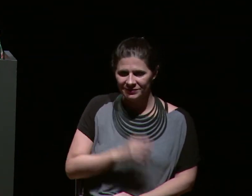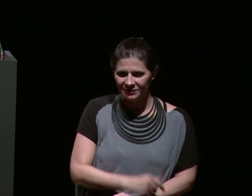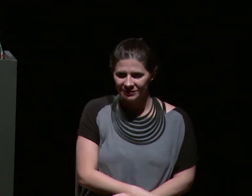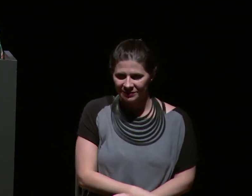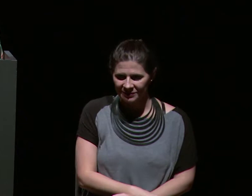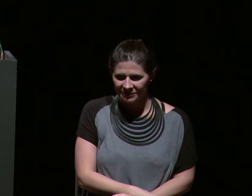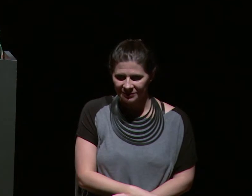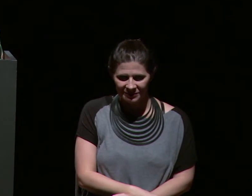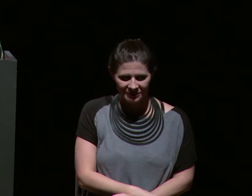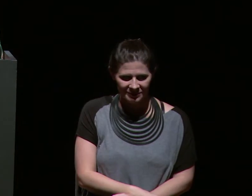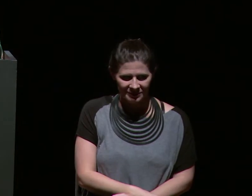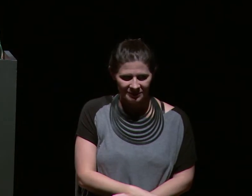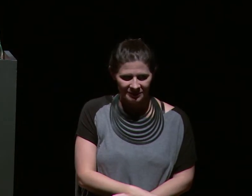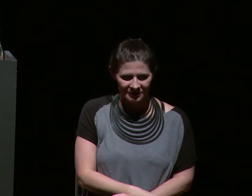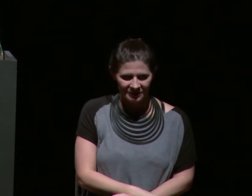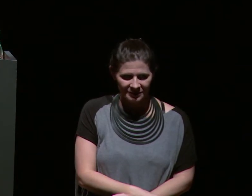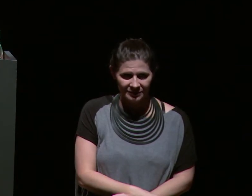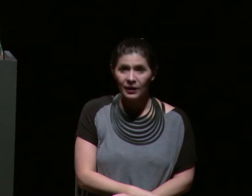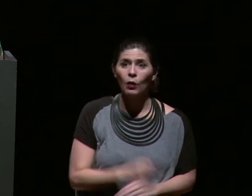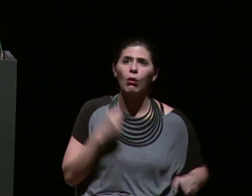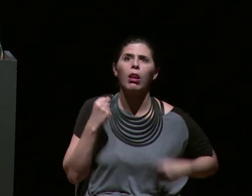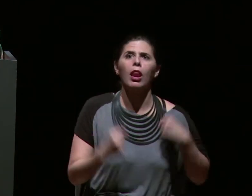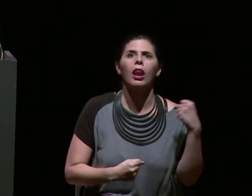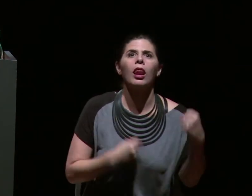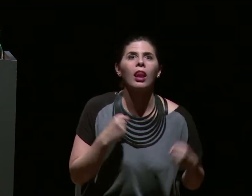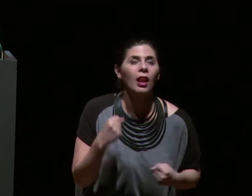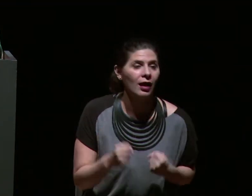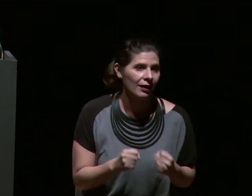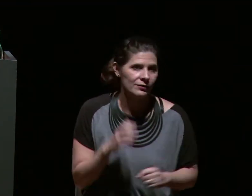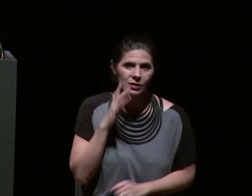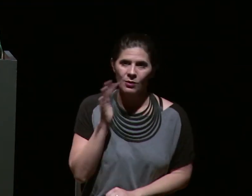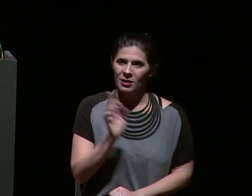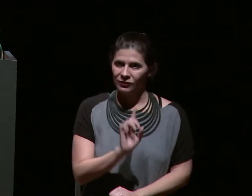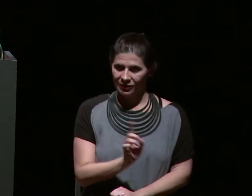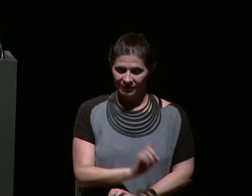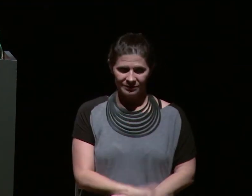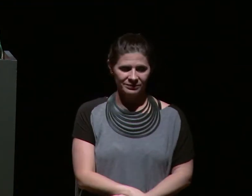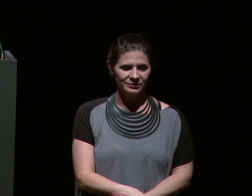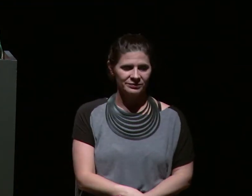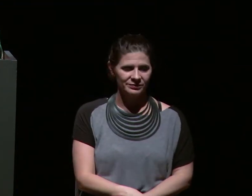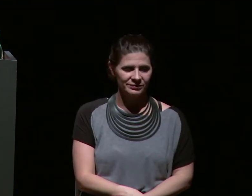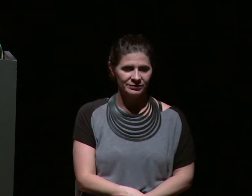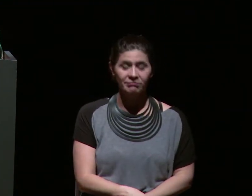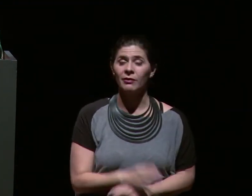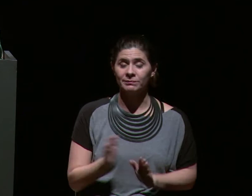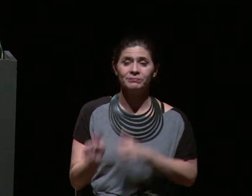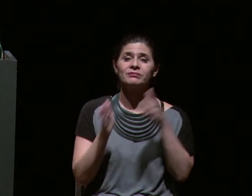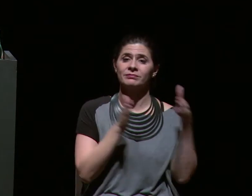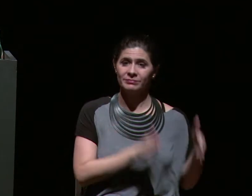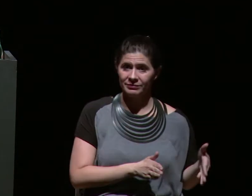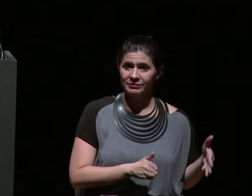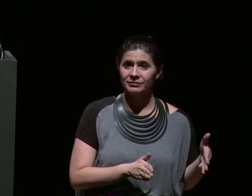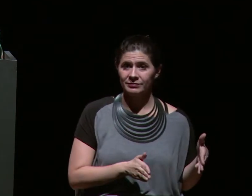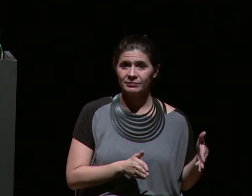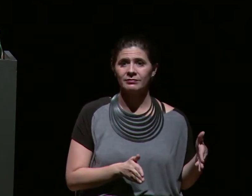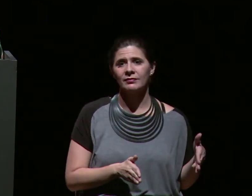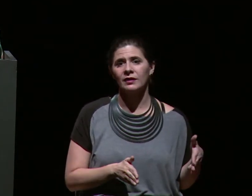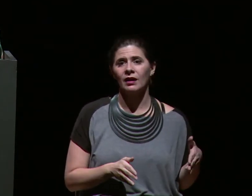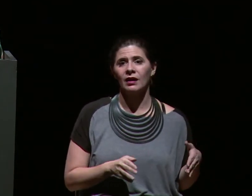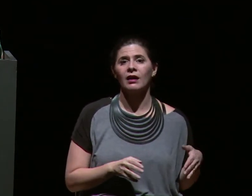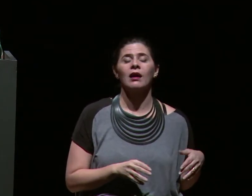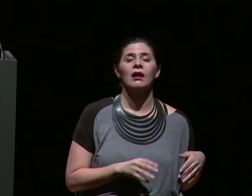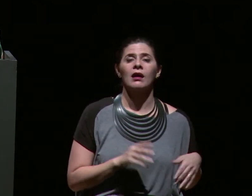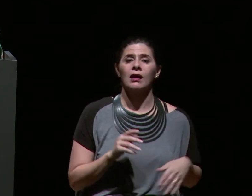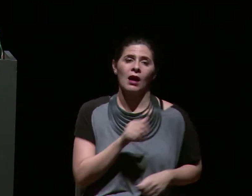Eu corri para chegar aqui, vocês não fazem ideia. Por outro lado, essa intimidade entre nós,